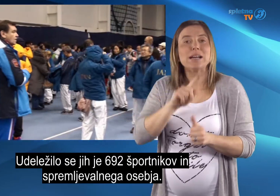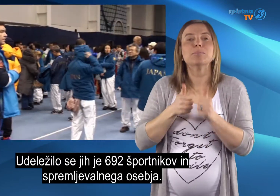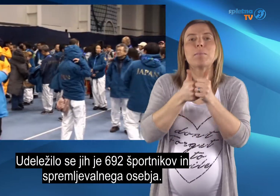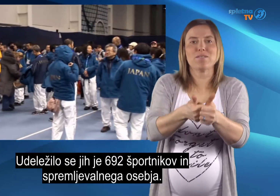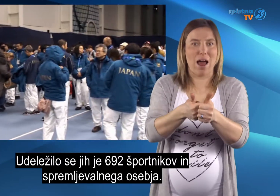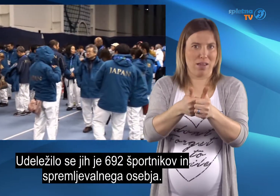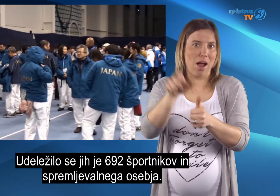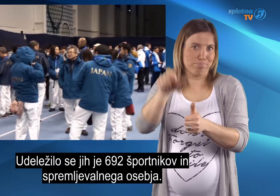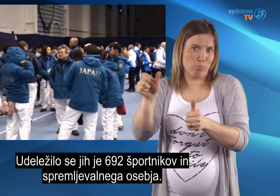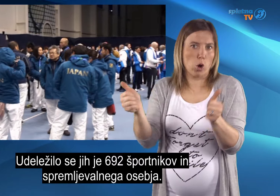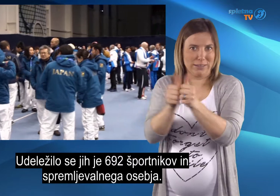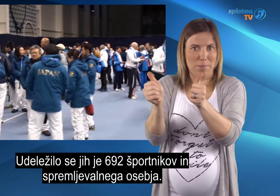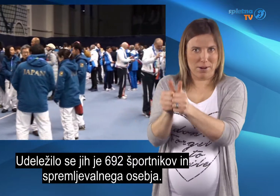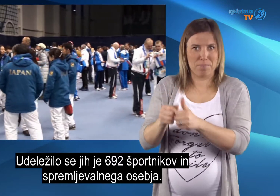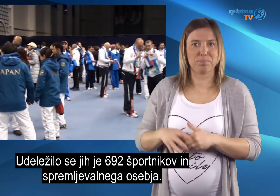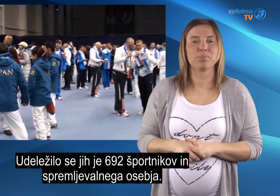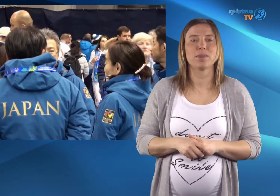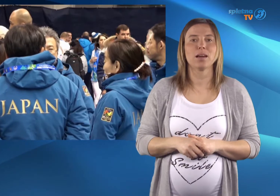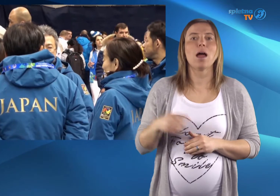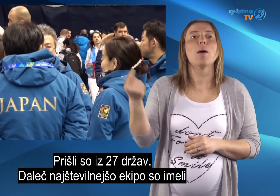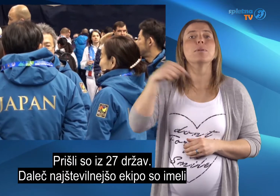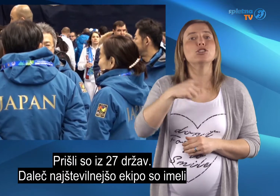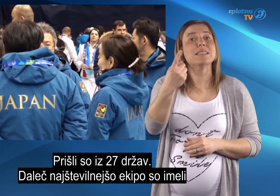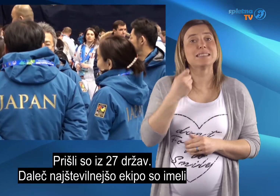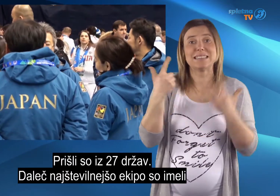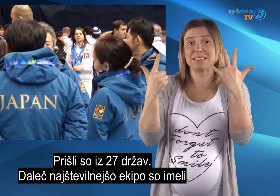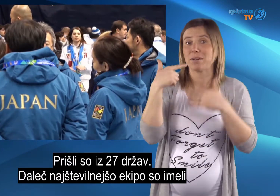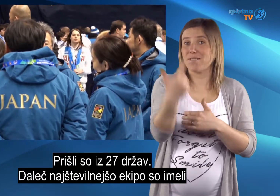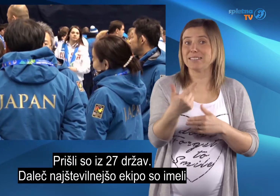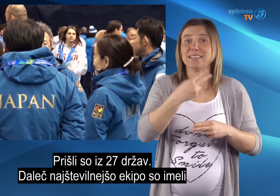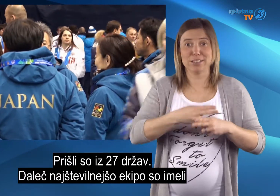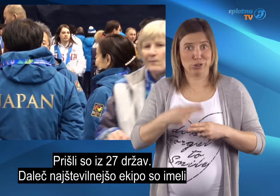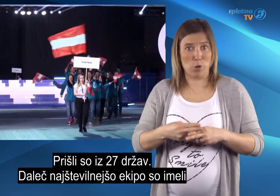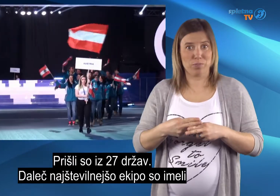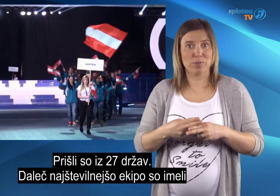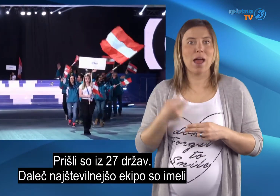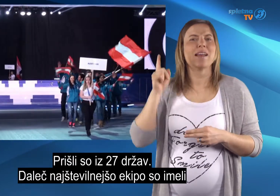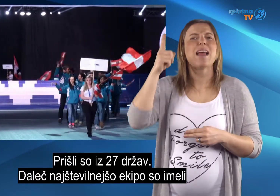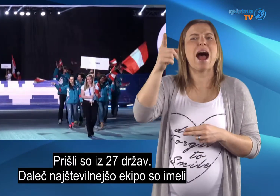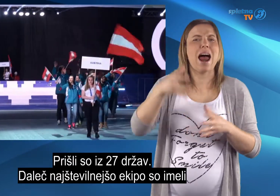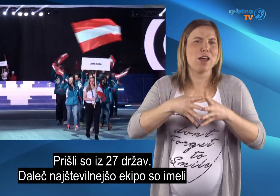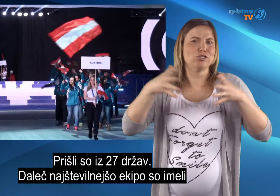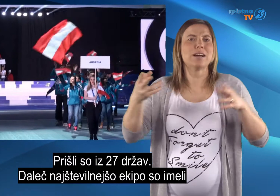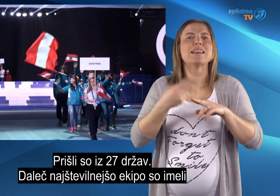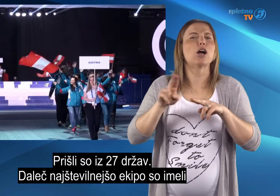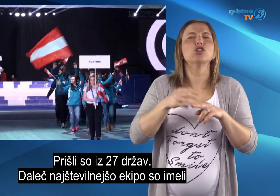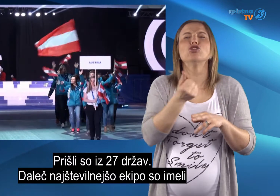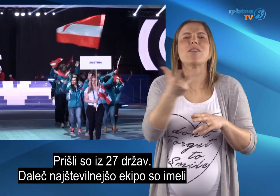in spremljevalnega osebja. Prišli so iz 27 držav. Daleč najštevilčnejšo ekipo